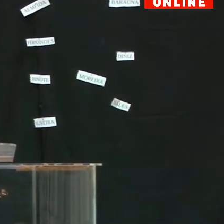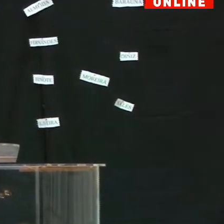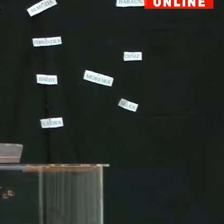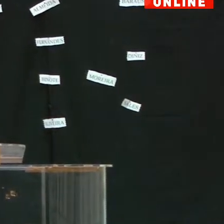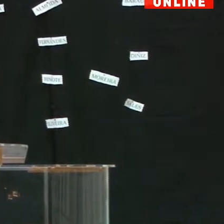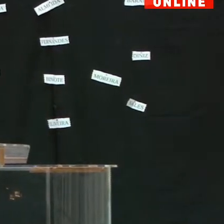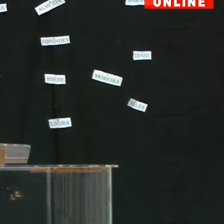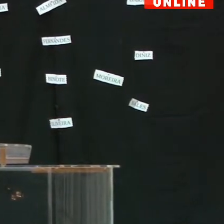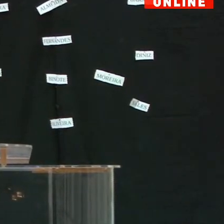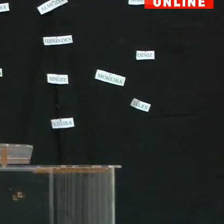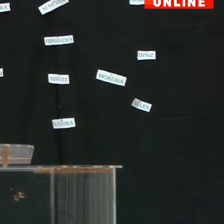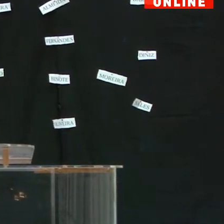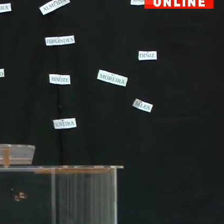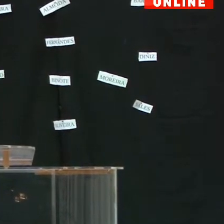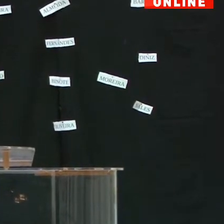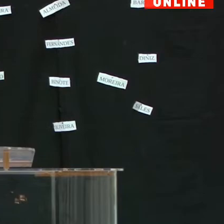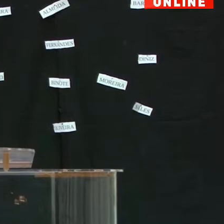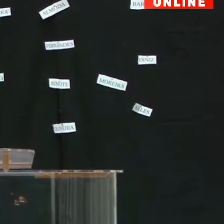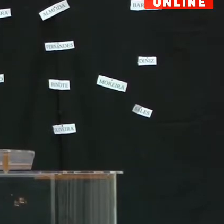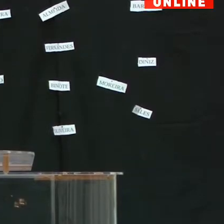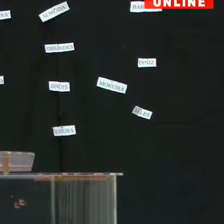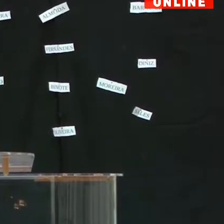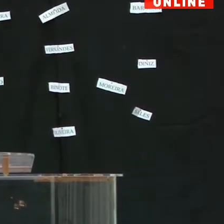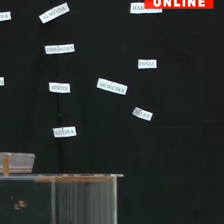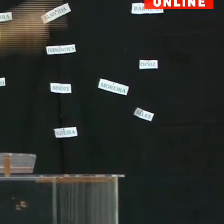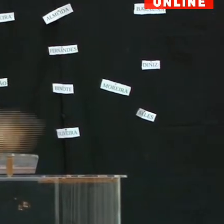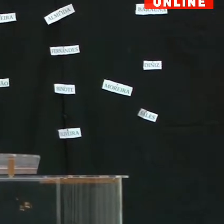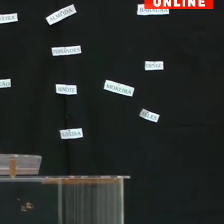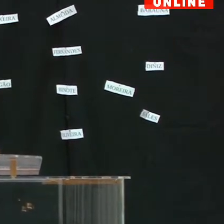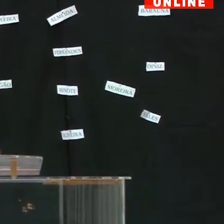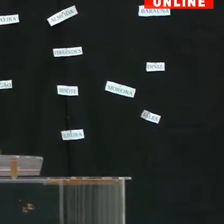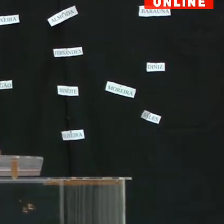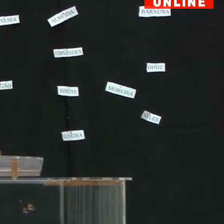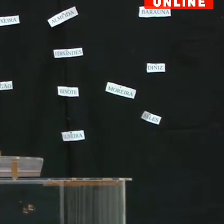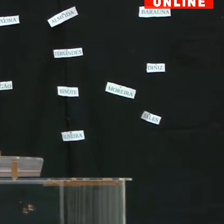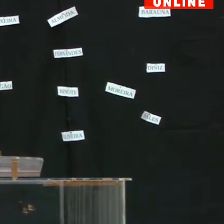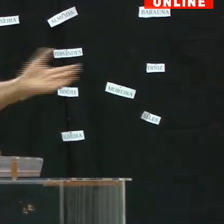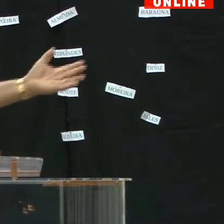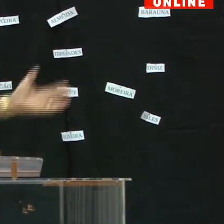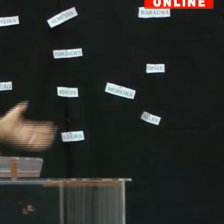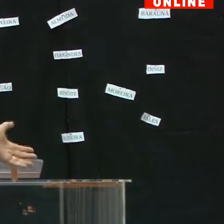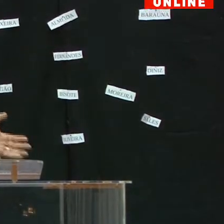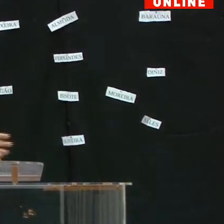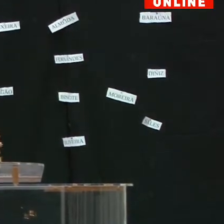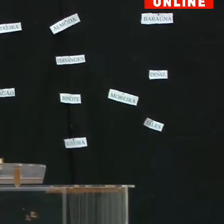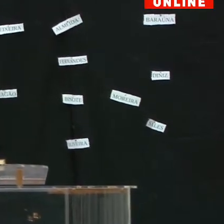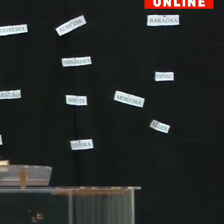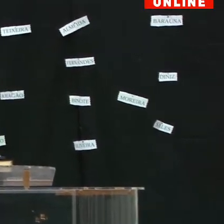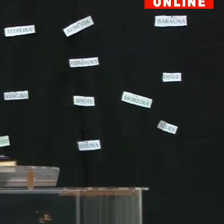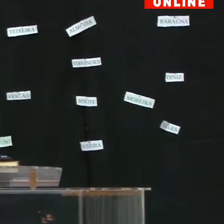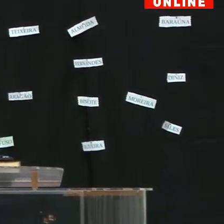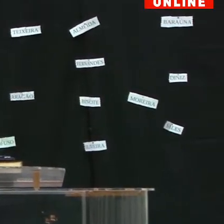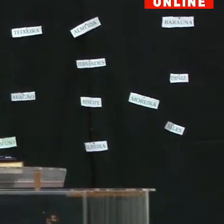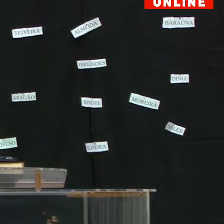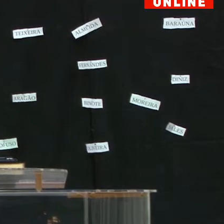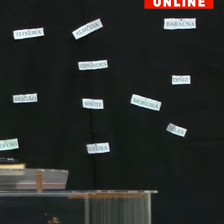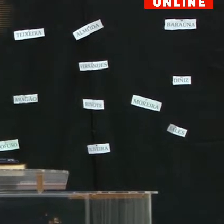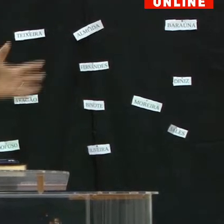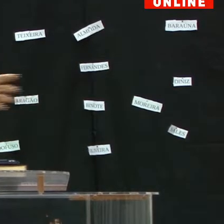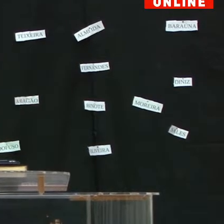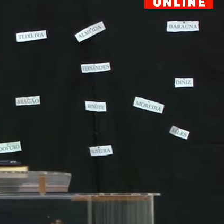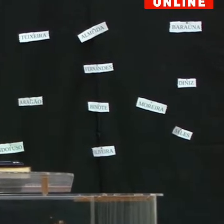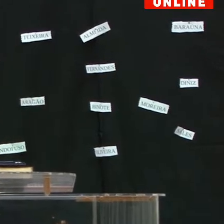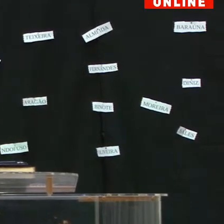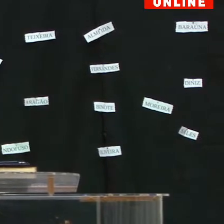rigorosa. Quando ele disse: eu sou homem de Deus, desça fogo do céu. Deus não tinha outra alternativa a não